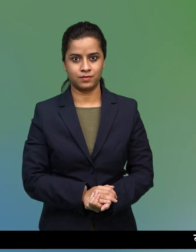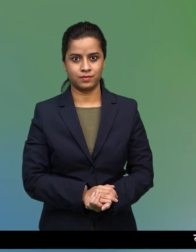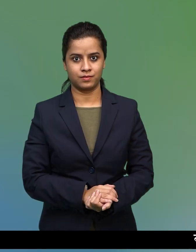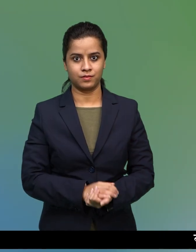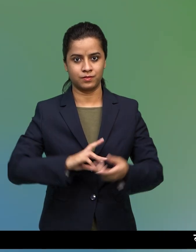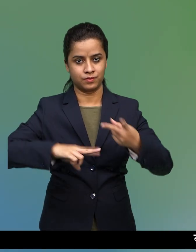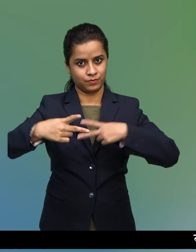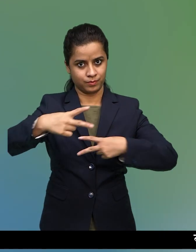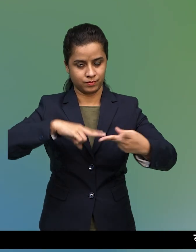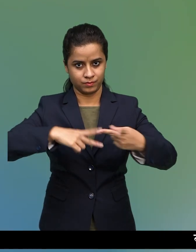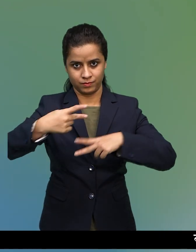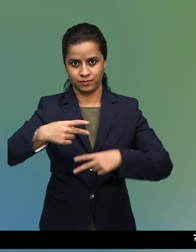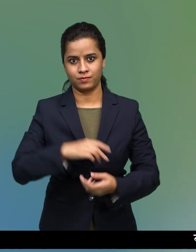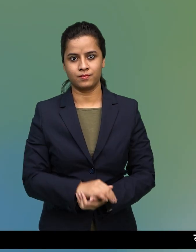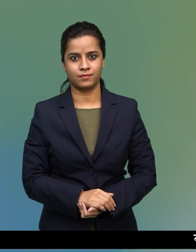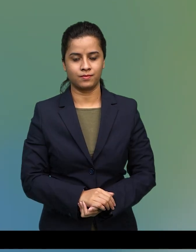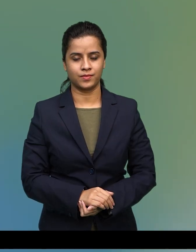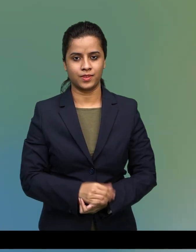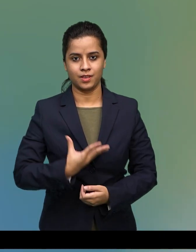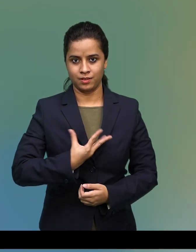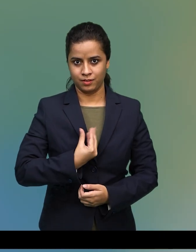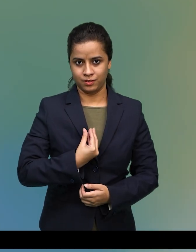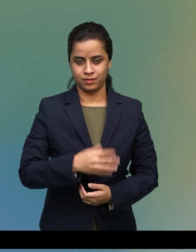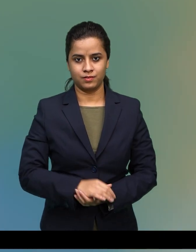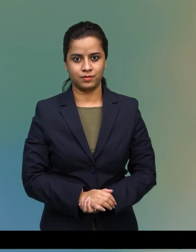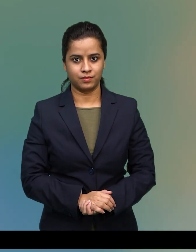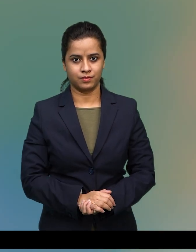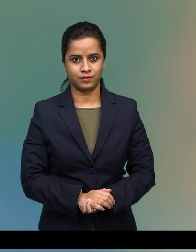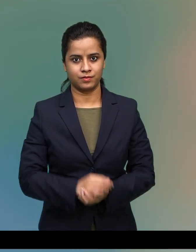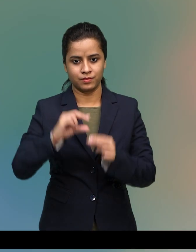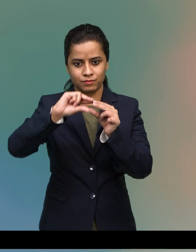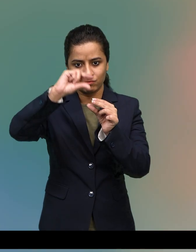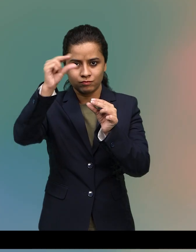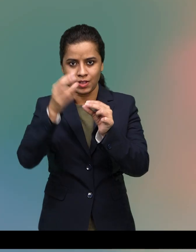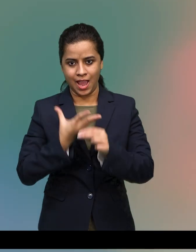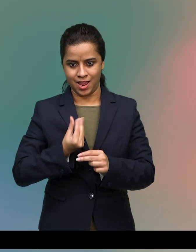वाहतूक, परिवहन, हृदय, धमनी, आर्टरीज,